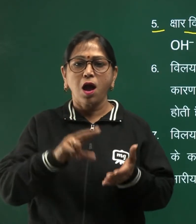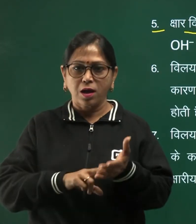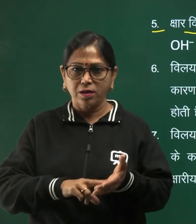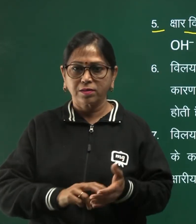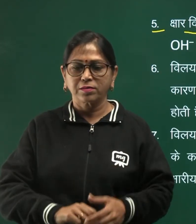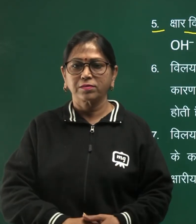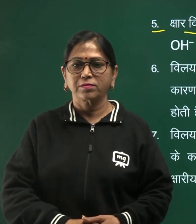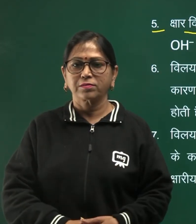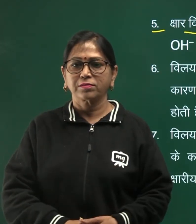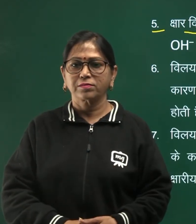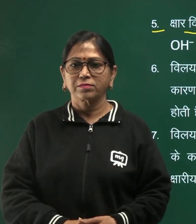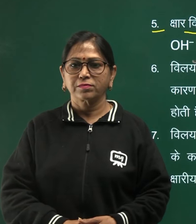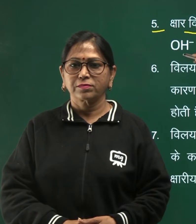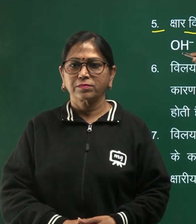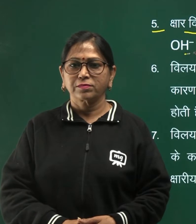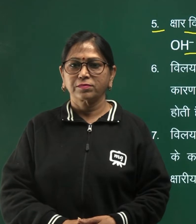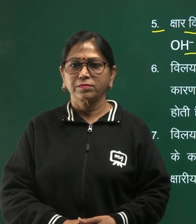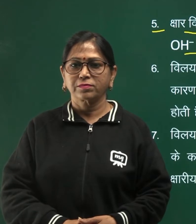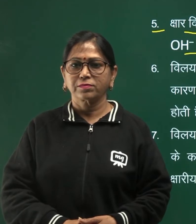हाइड्रोक्साइड आयन